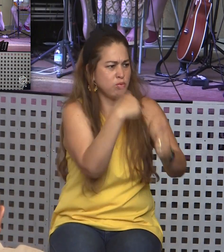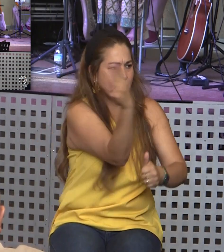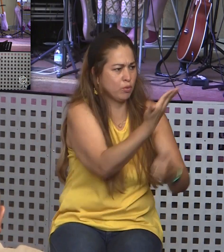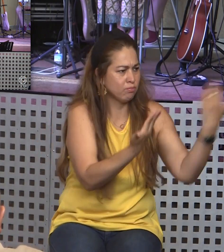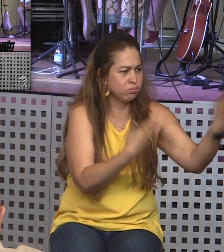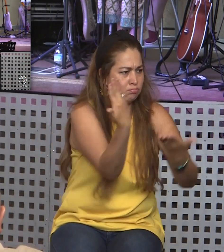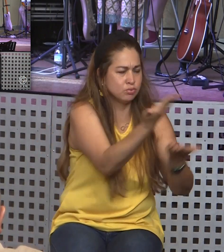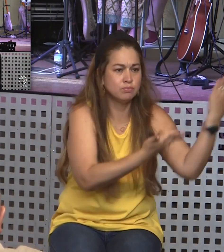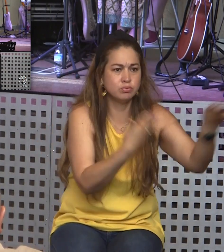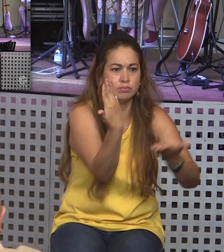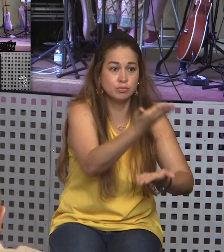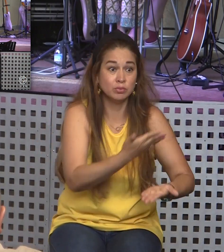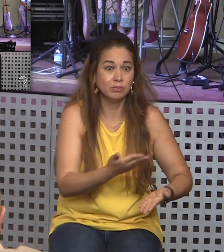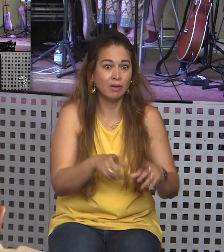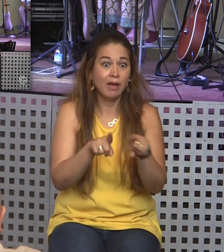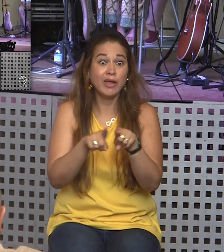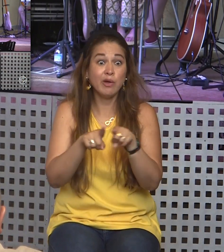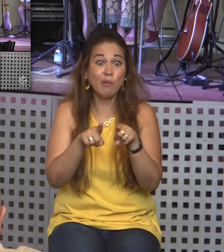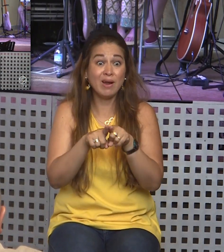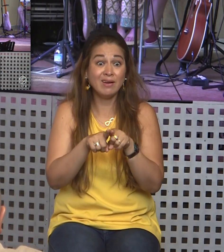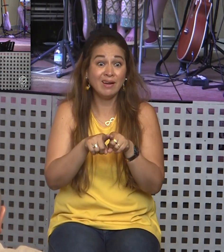todo lo que se dedicaba es a hacer obras.